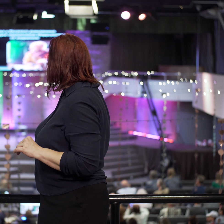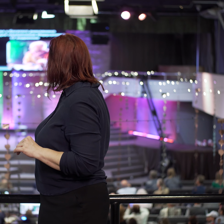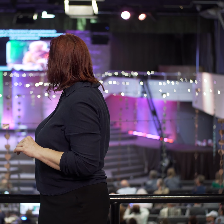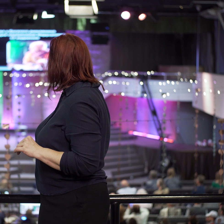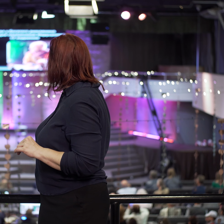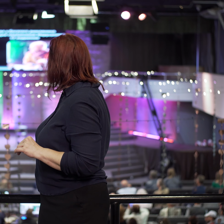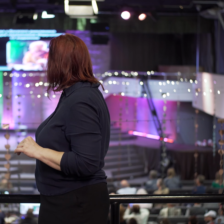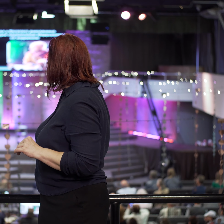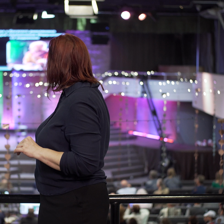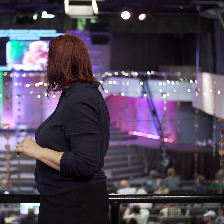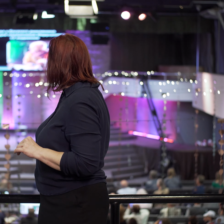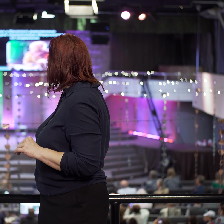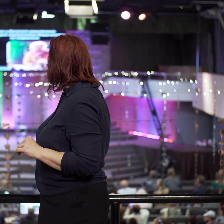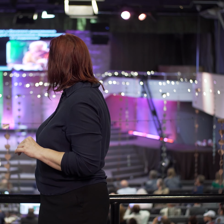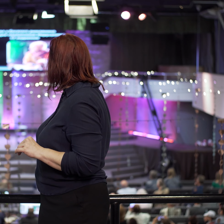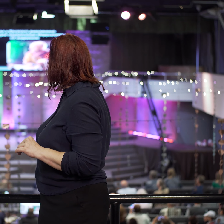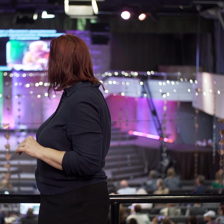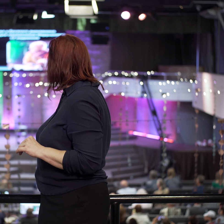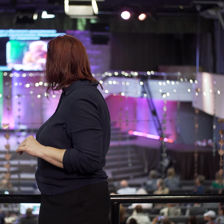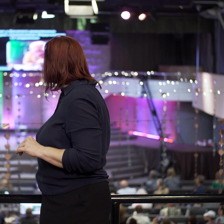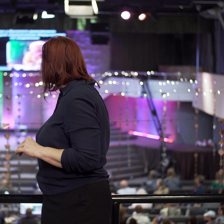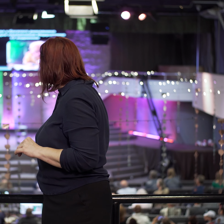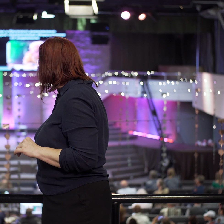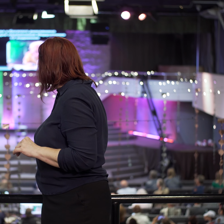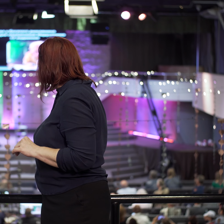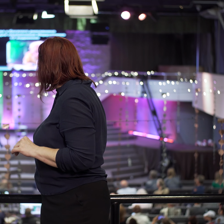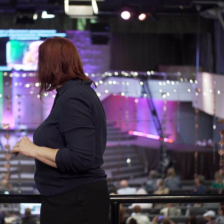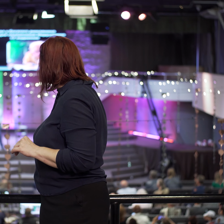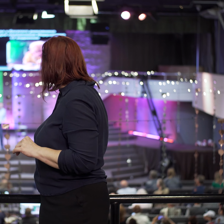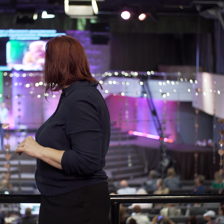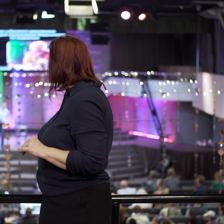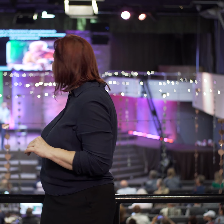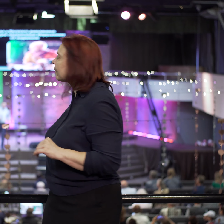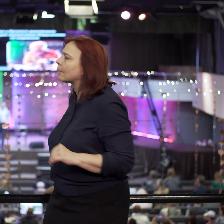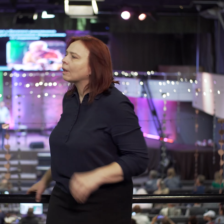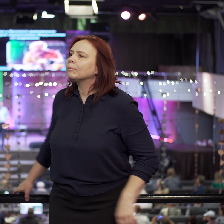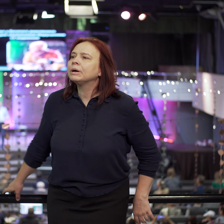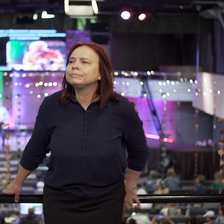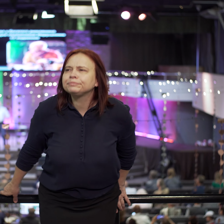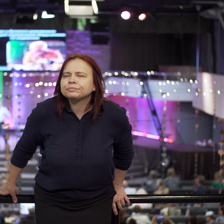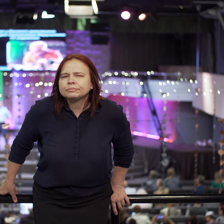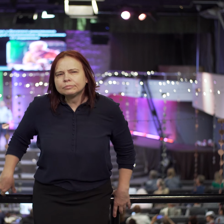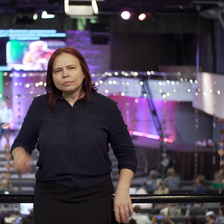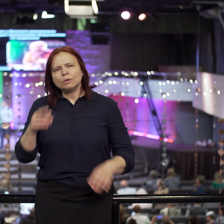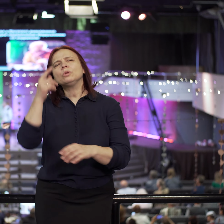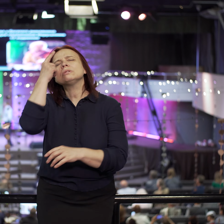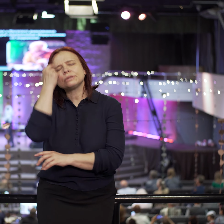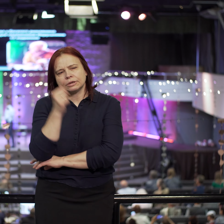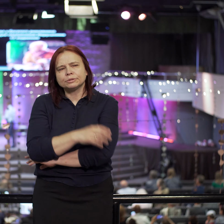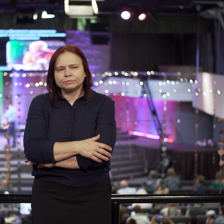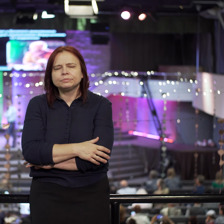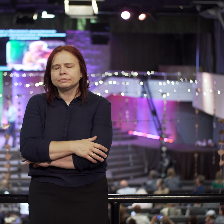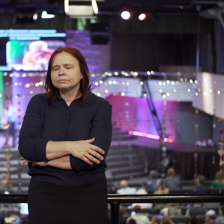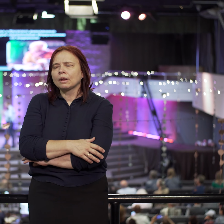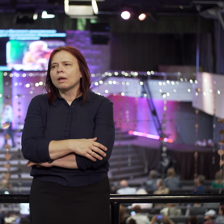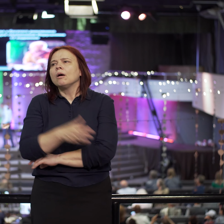все евреи, иудеи, они в то время были почитателями Бога. Очень многие из иудеев,